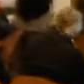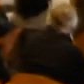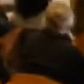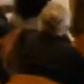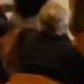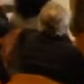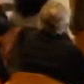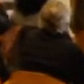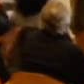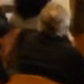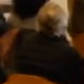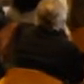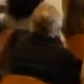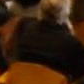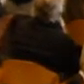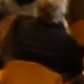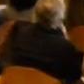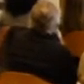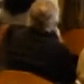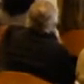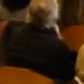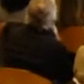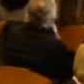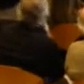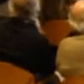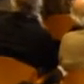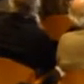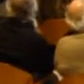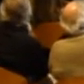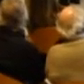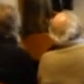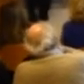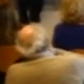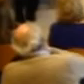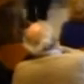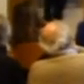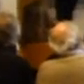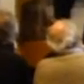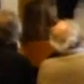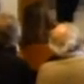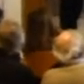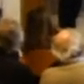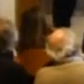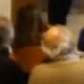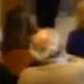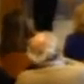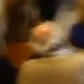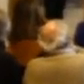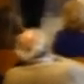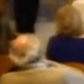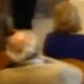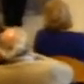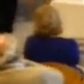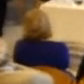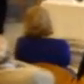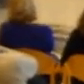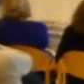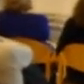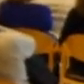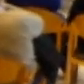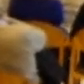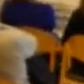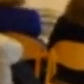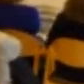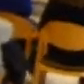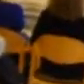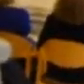acuerdan ustedes en las fichas? Luego se fueron incorporando los catálogos digitales y lo que fue la informatización